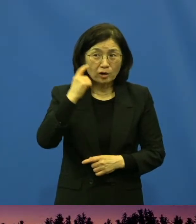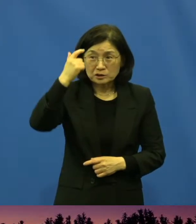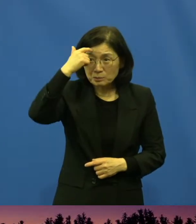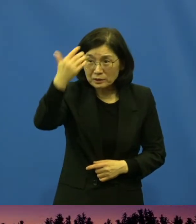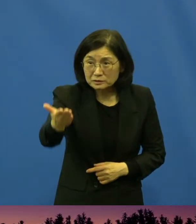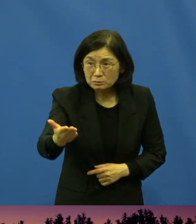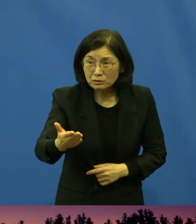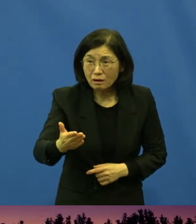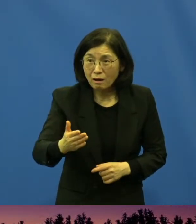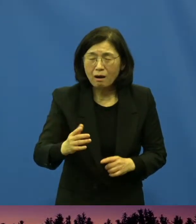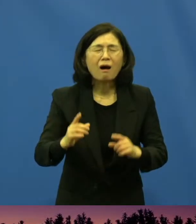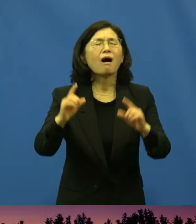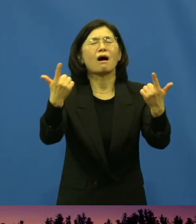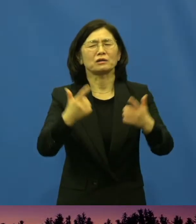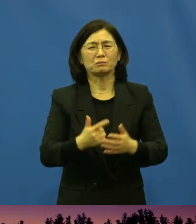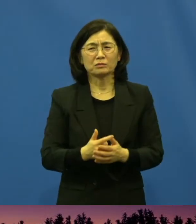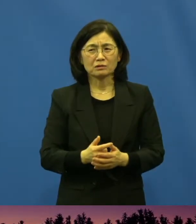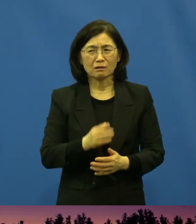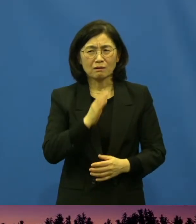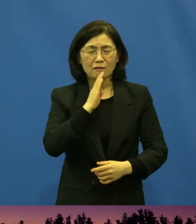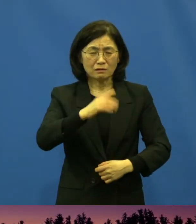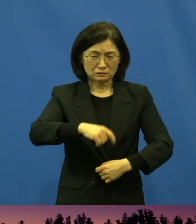거짓말 아닐 거예요. 진심이에요.